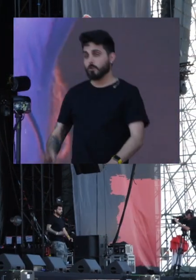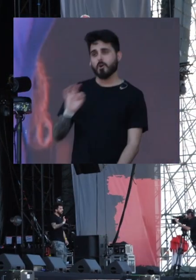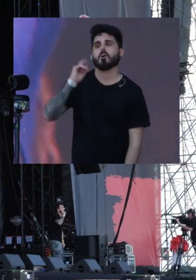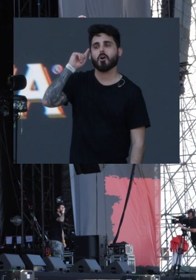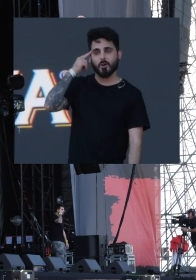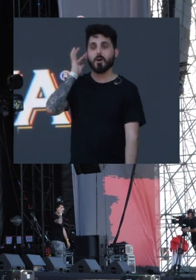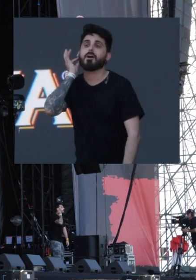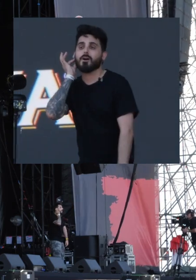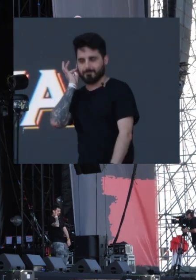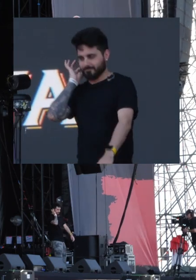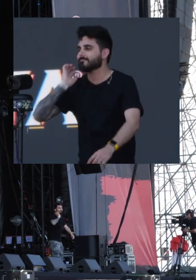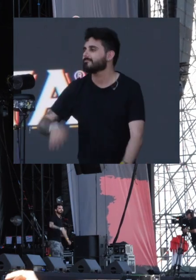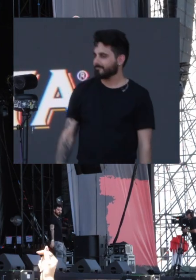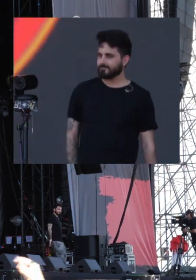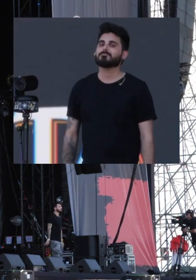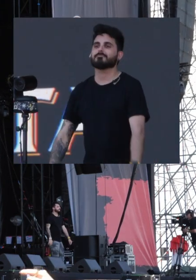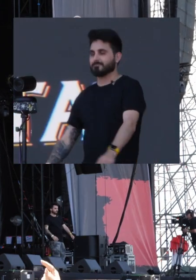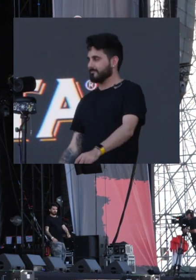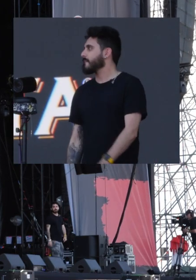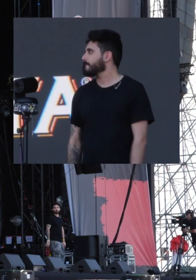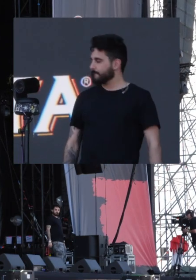vuelta loca.